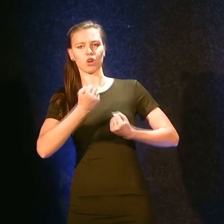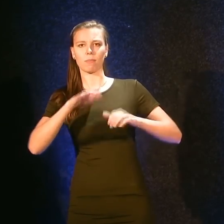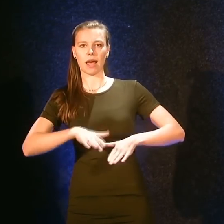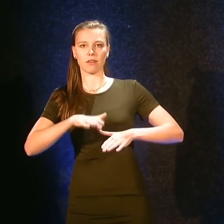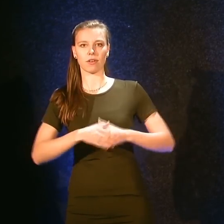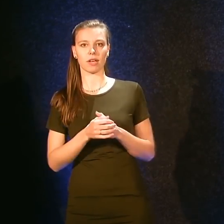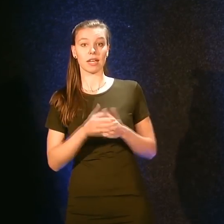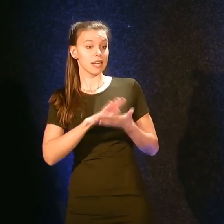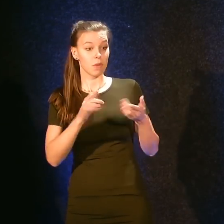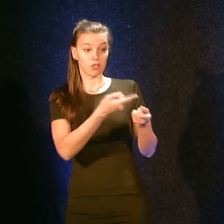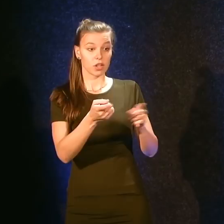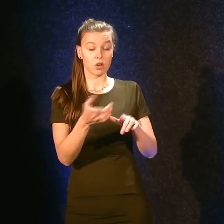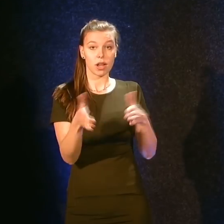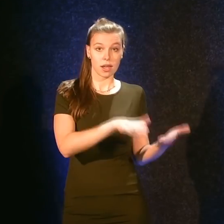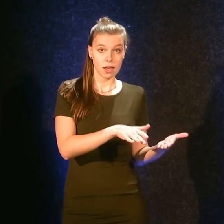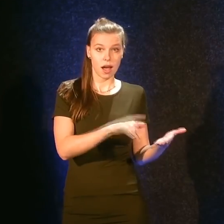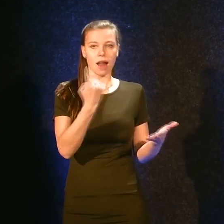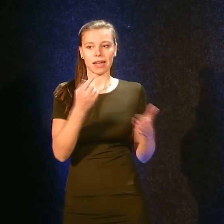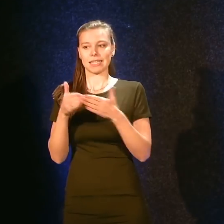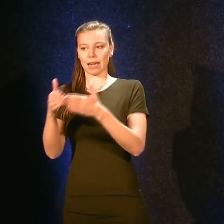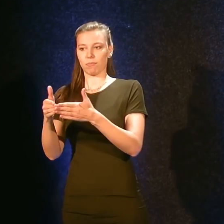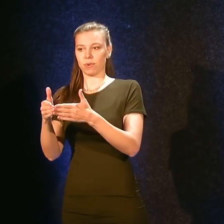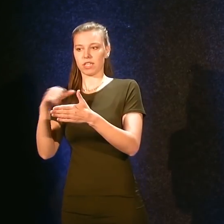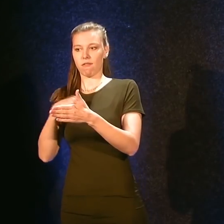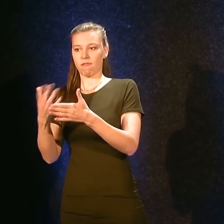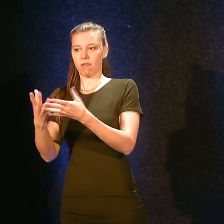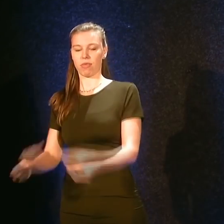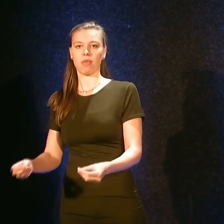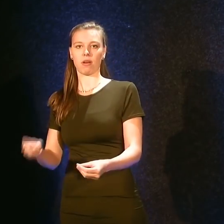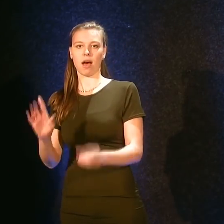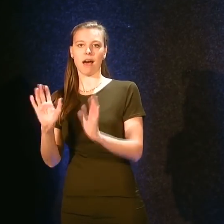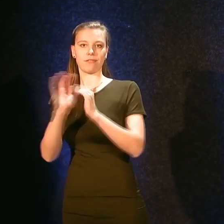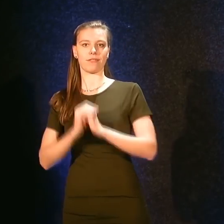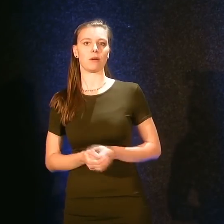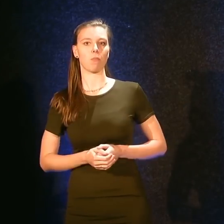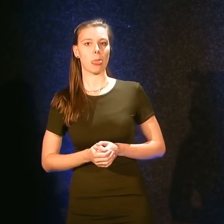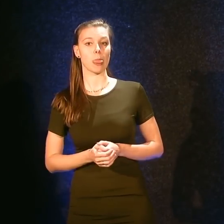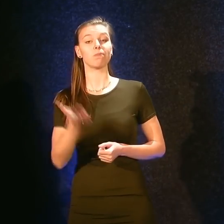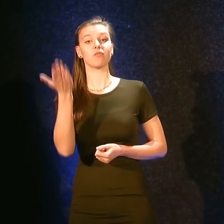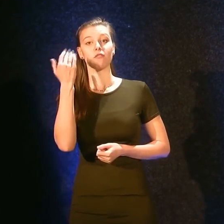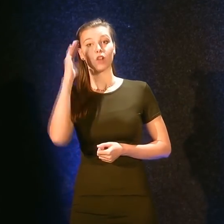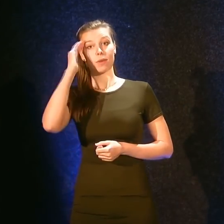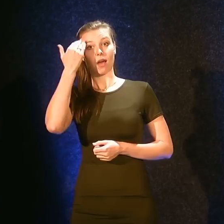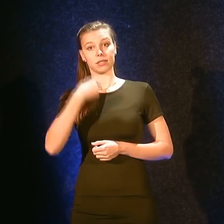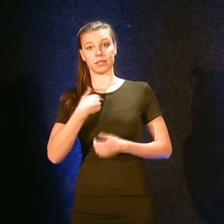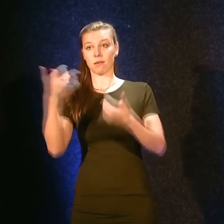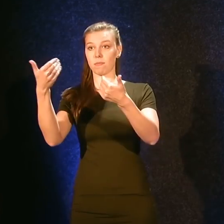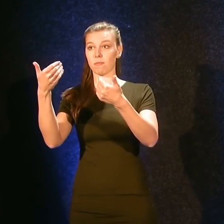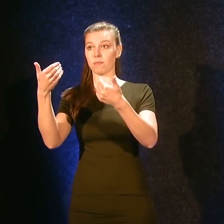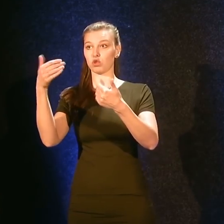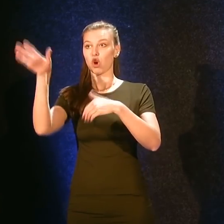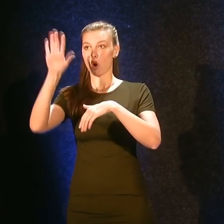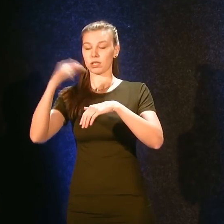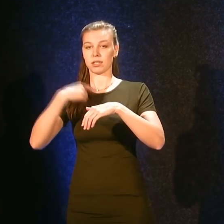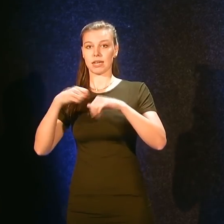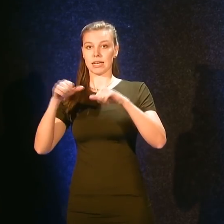jullie zal omkomen. Alleen het schip zal verloren gaan. De afgelopen nacht werd ik namelijk bezocht door een engel van de